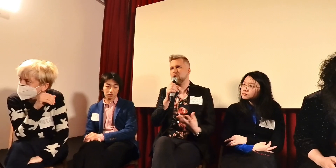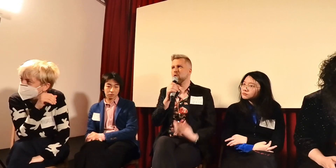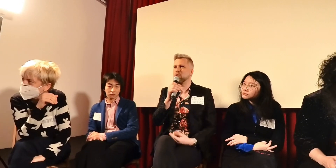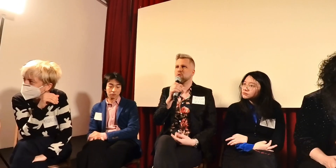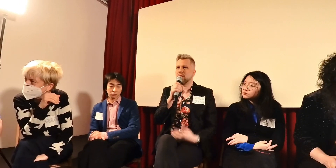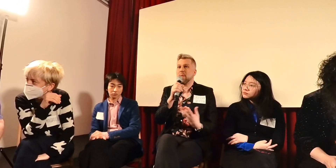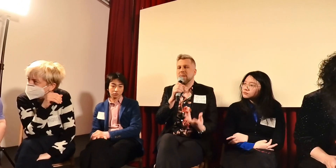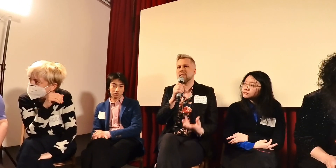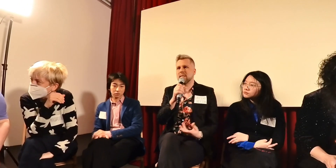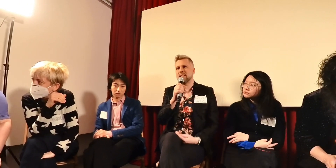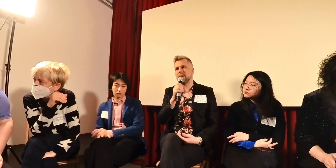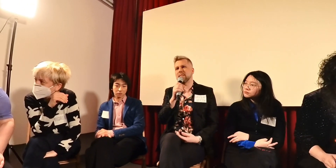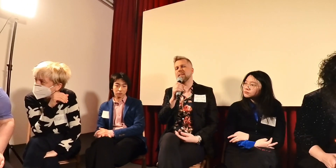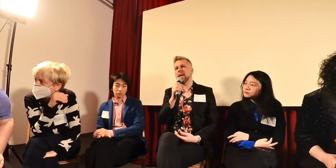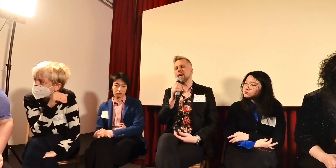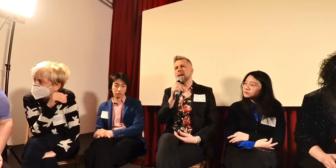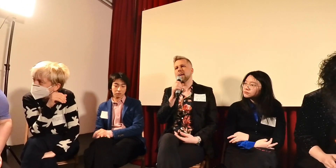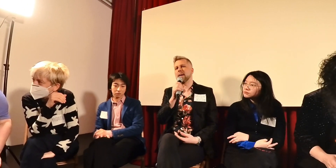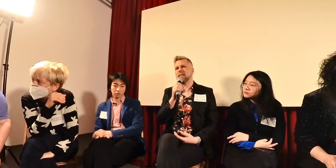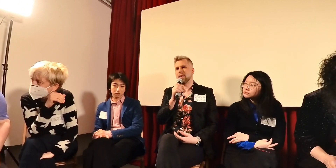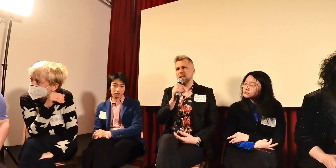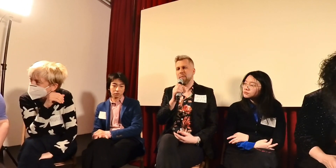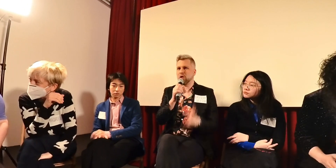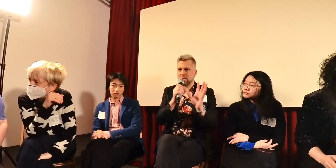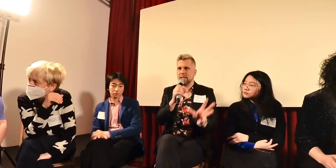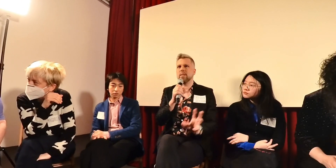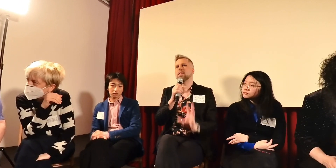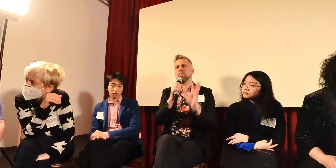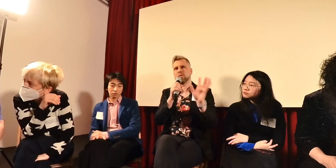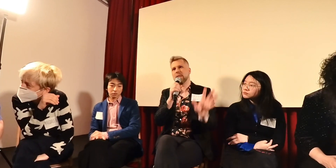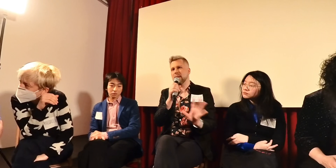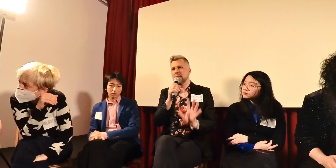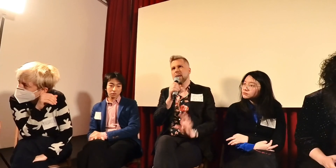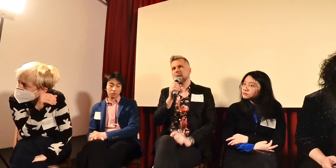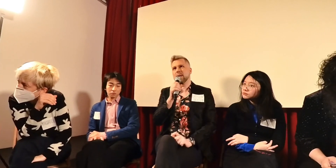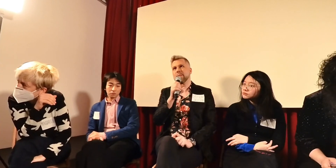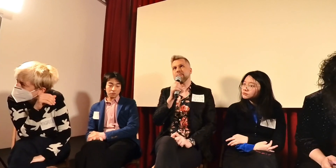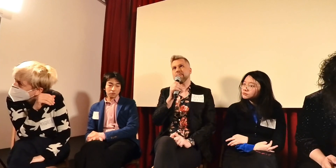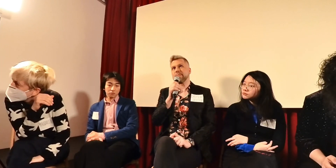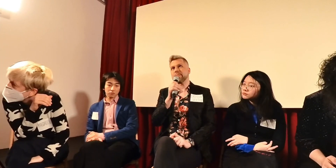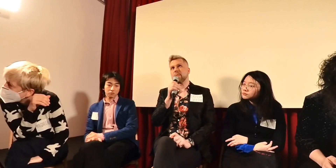můžeme bavit o tom, co to ta reprezentace teda vlastně je, jak teda ty menšiny nebo ty